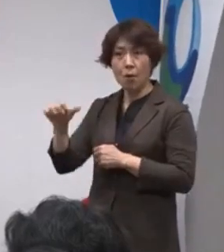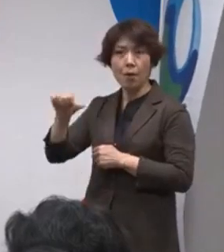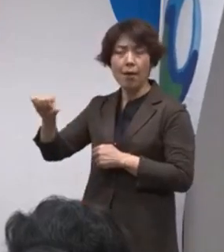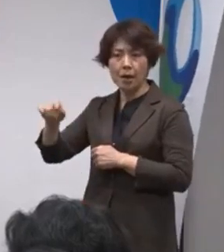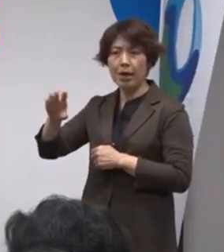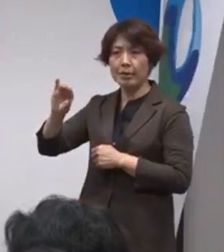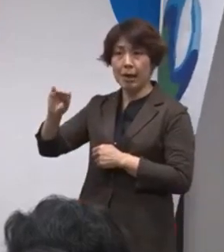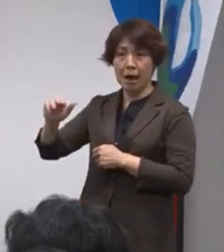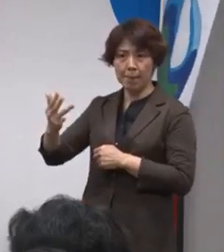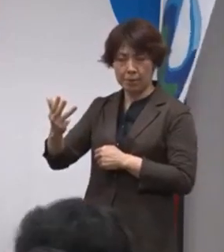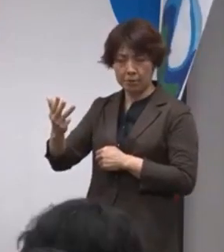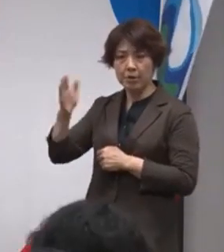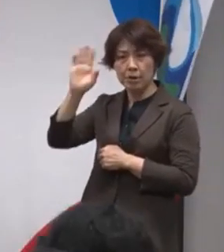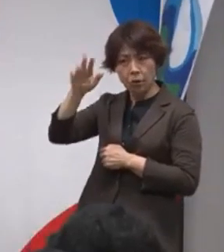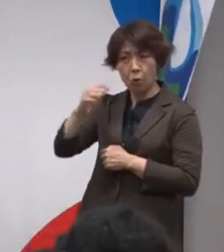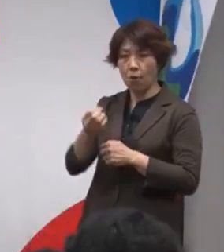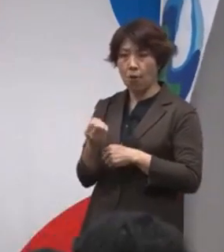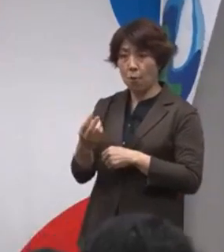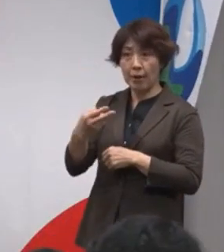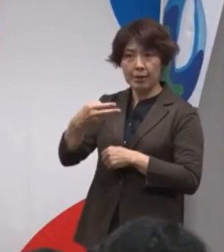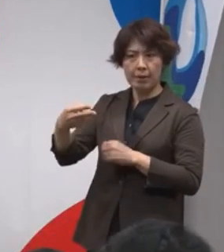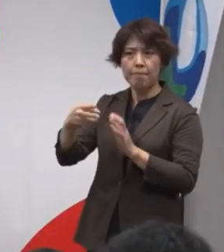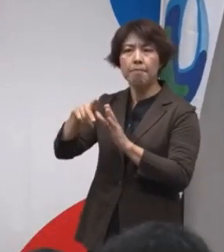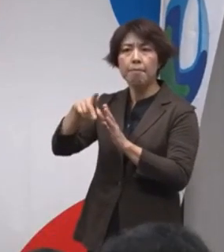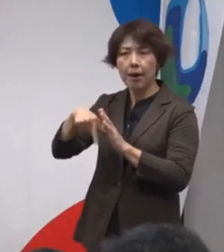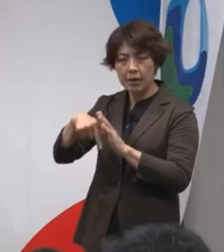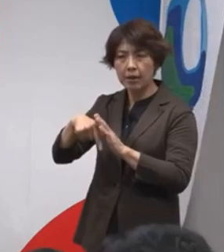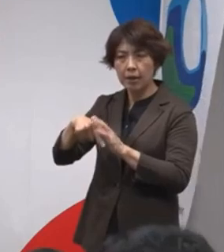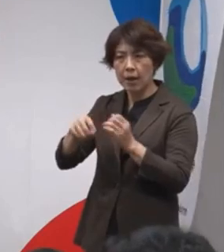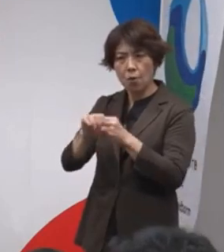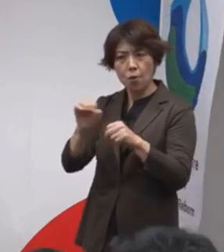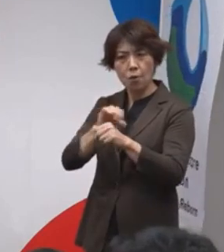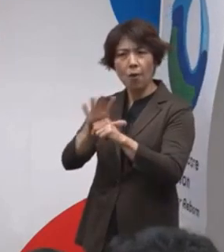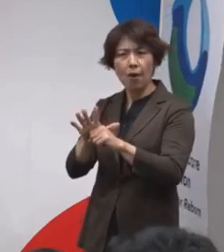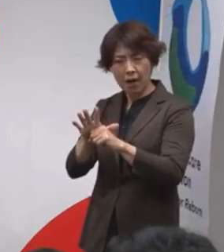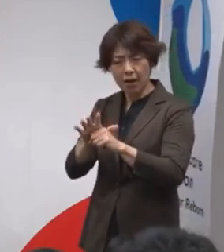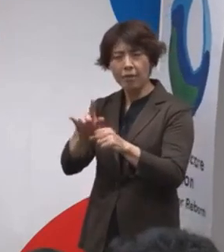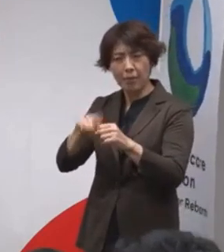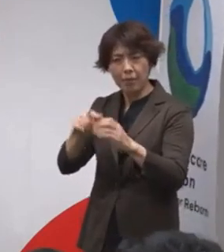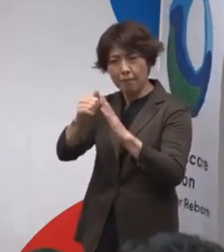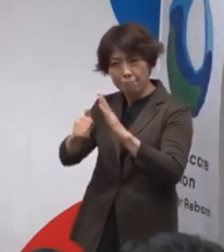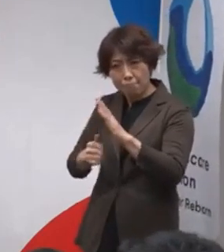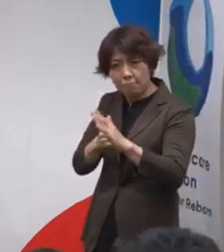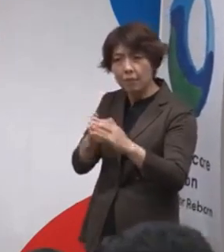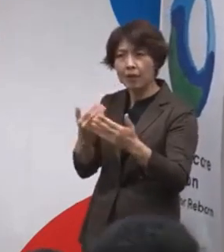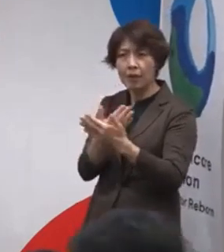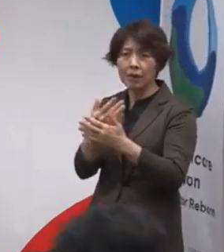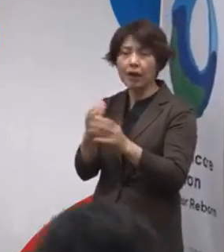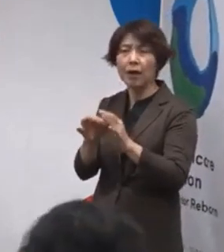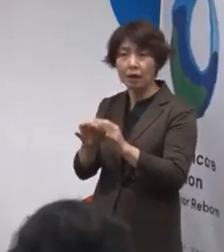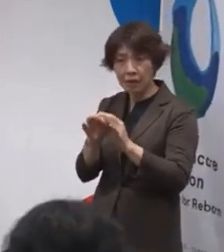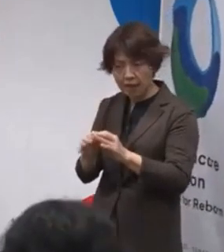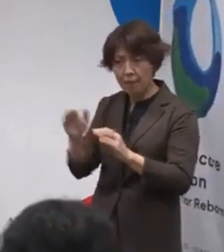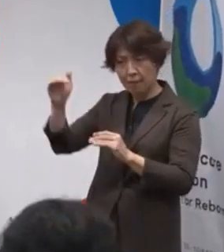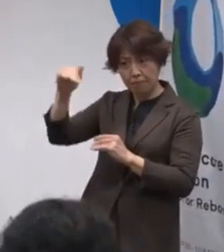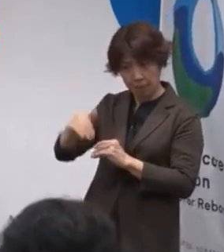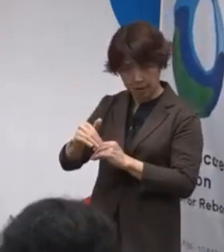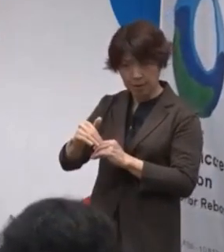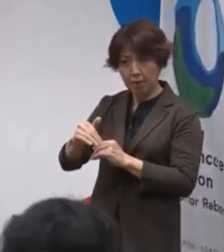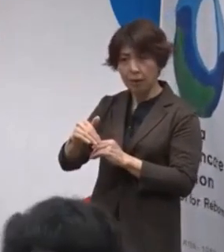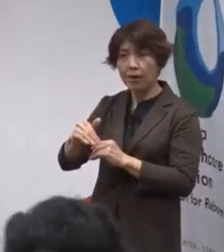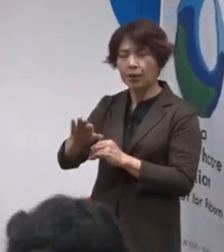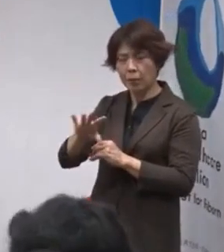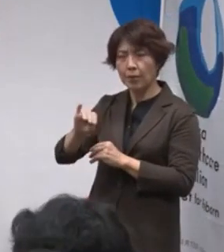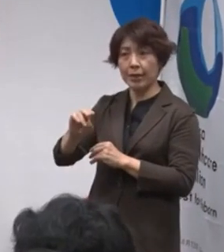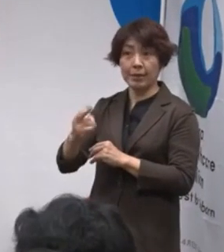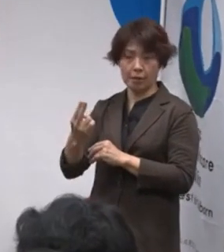1800件で、令和2年度、これはコロナで、その外に出るという機会がぐっと減りましたから、ぐっと下がりましたけれども、まあ、そこで1100